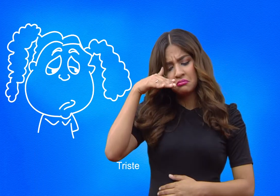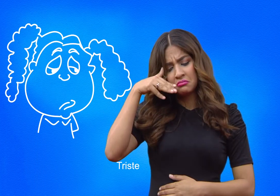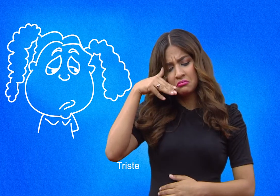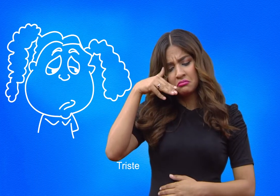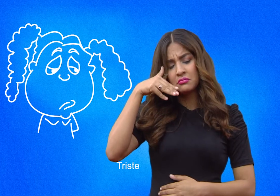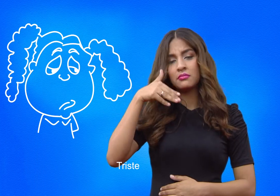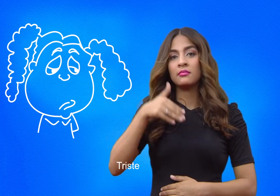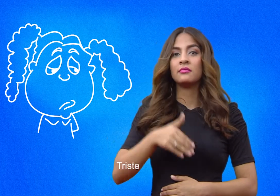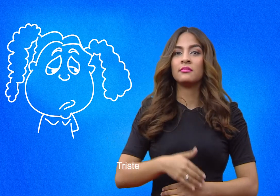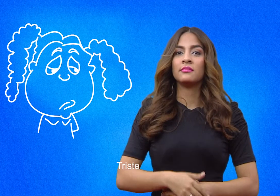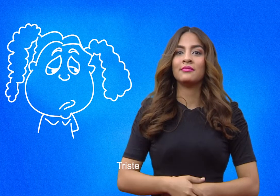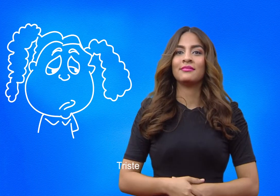Triste.